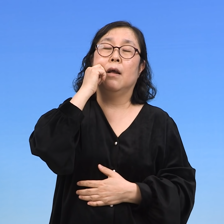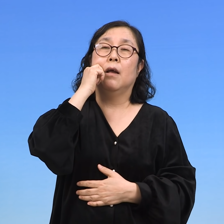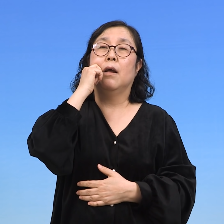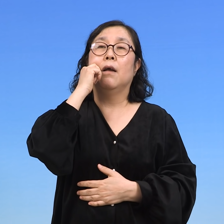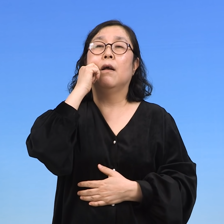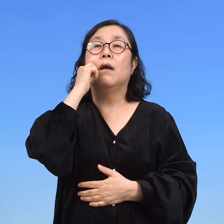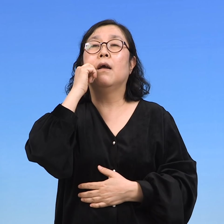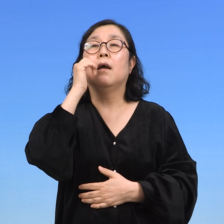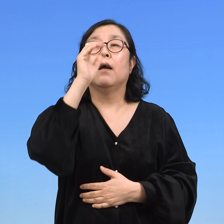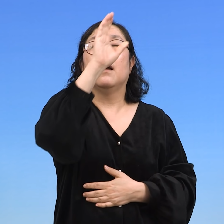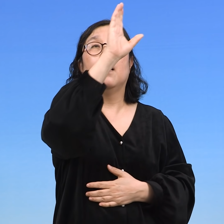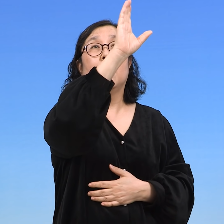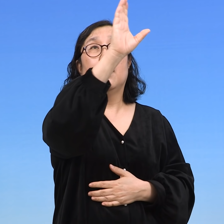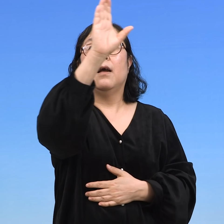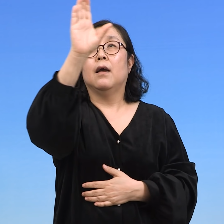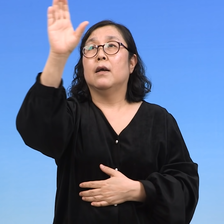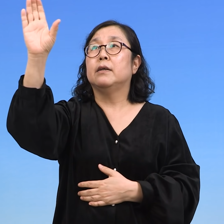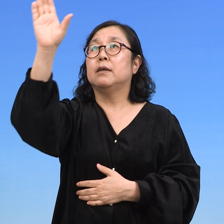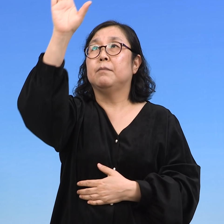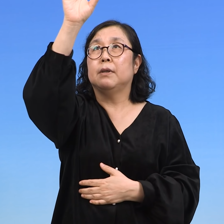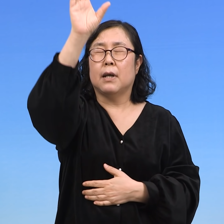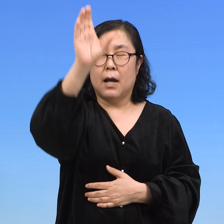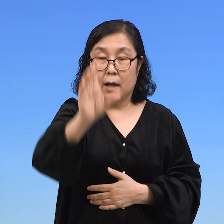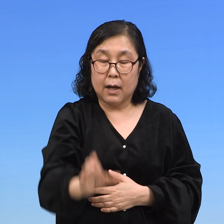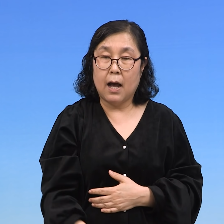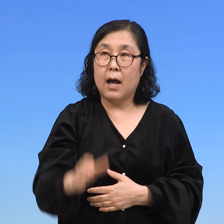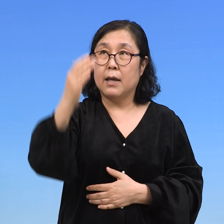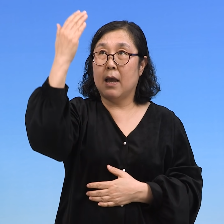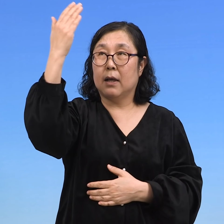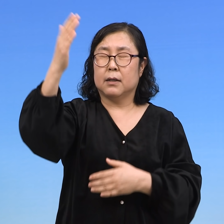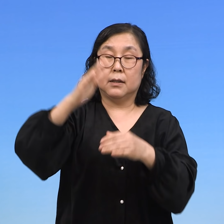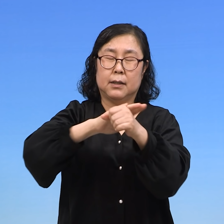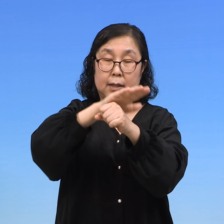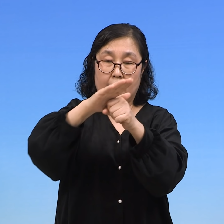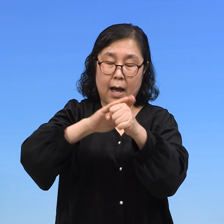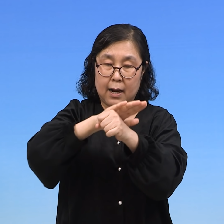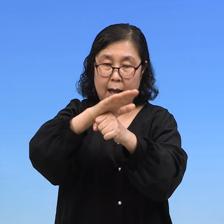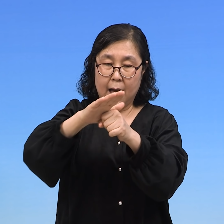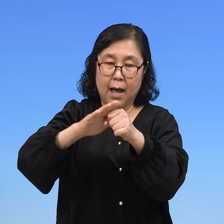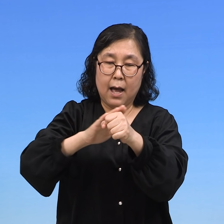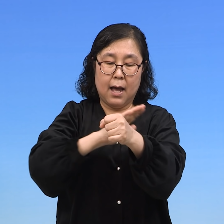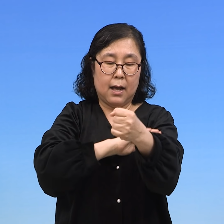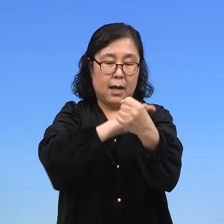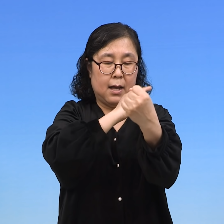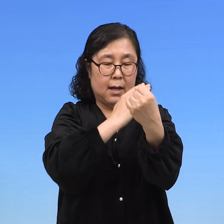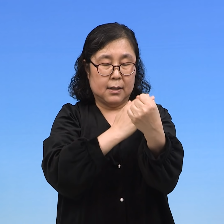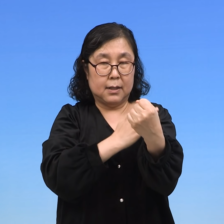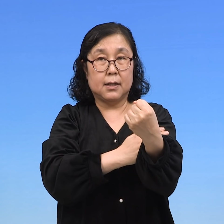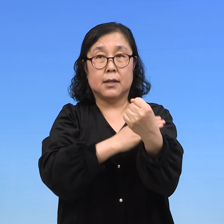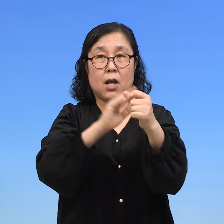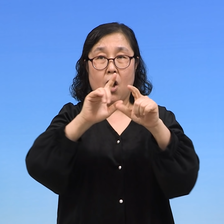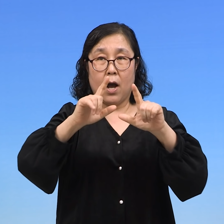십자가의 그 사랑 능력 아니면 십자가의 그 사랑